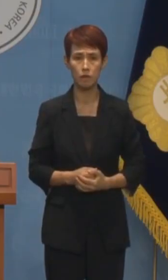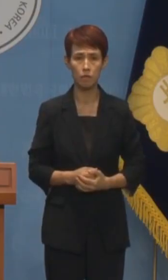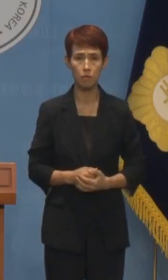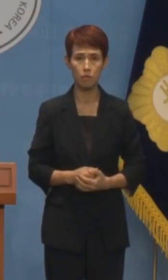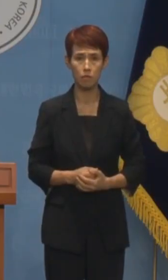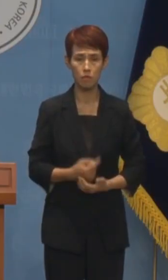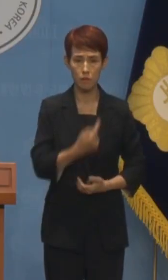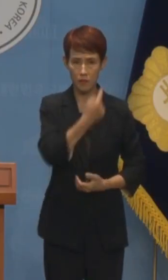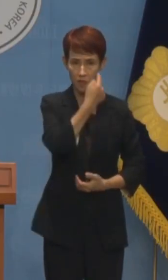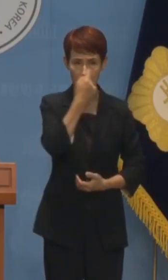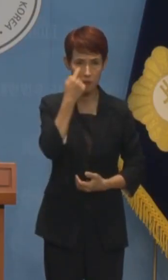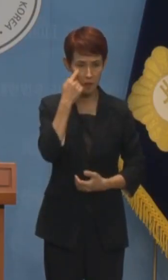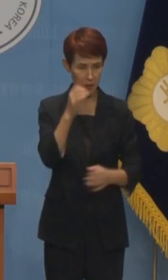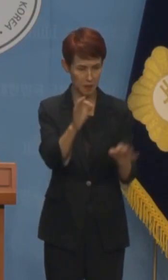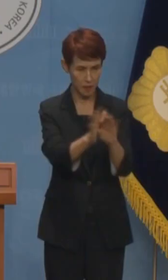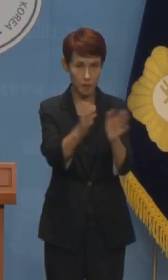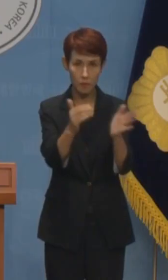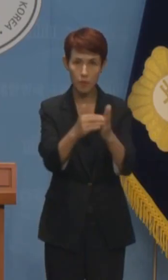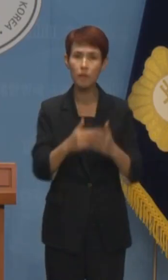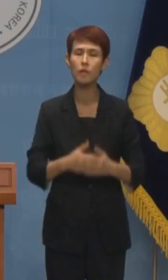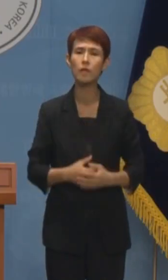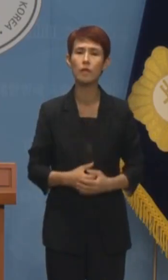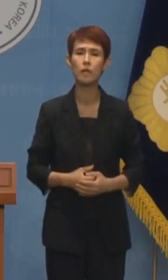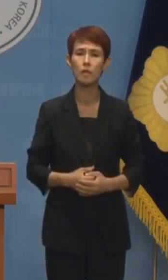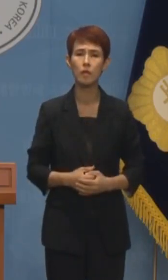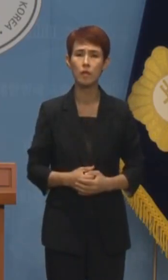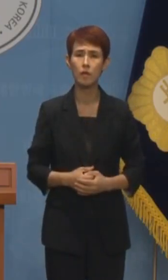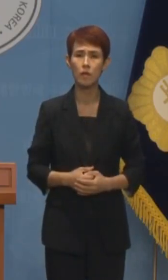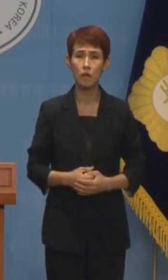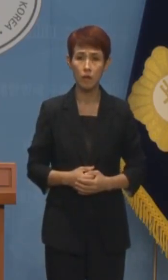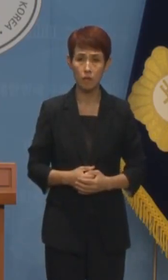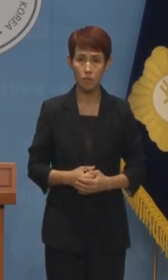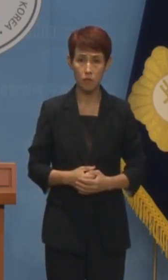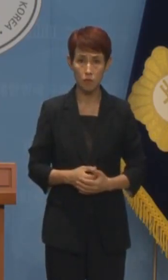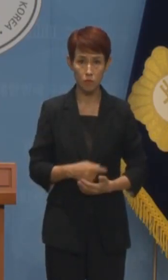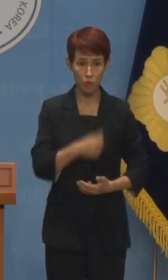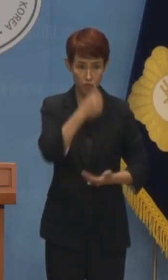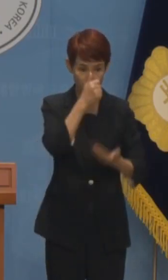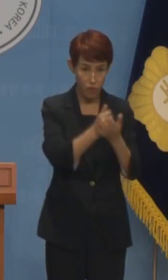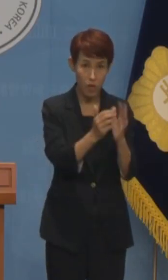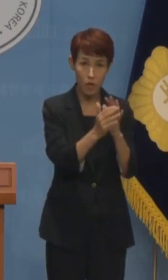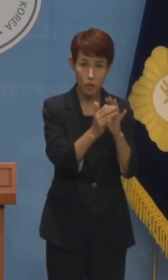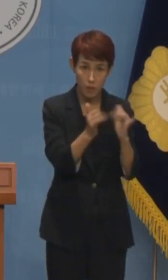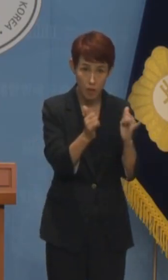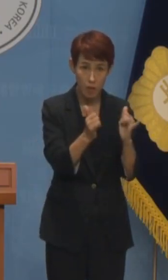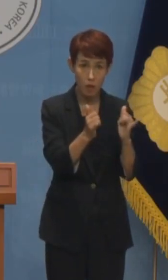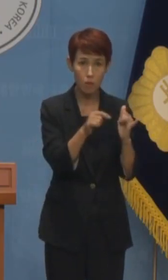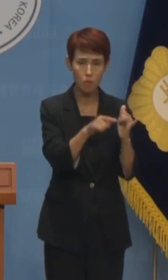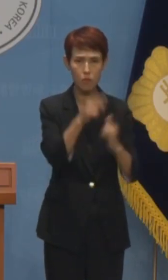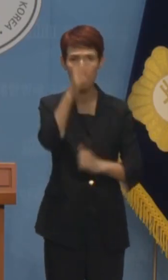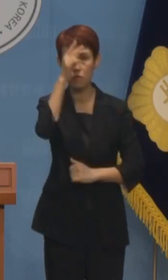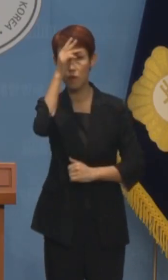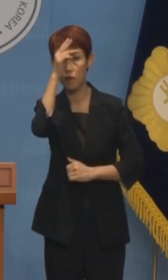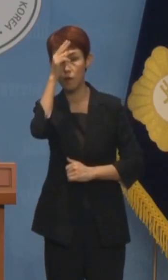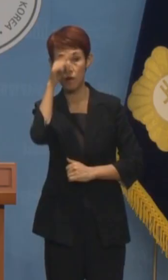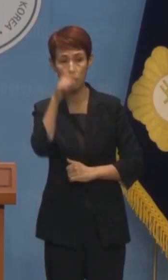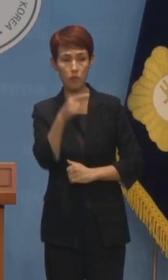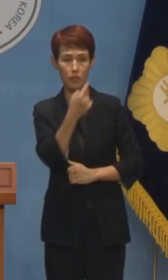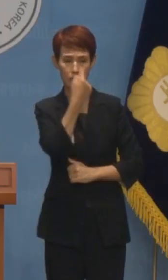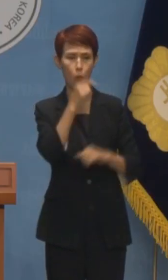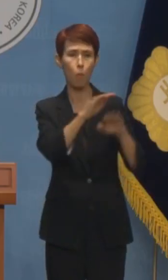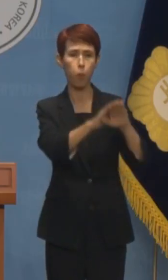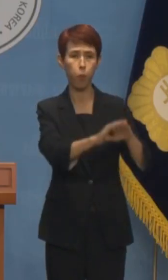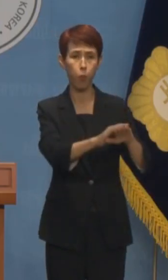완벽하게 증거를 없앴습니다. 이는 현행범에 대한 명백한 수사기관의 증거보존